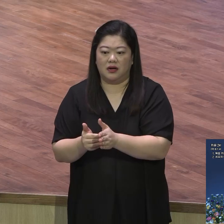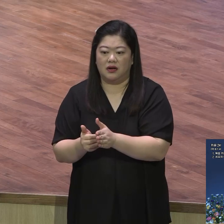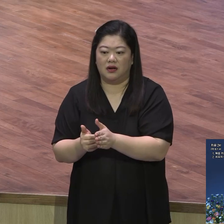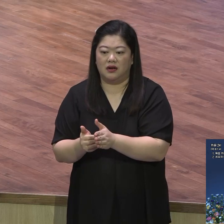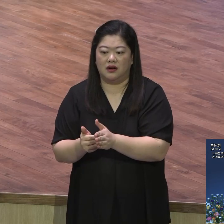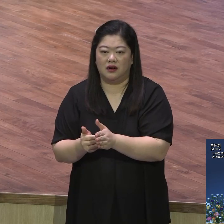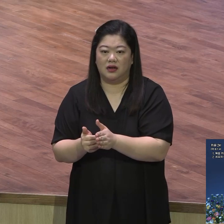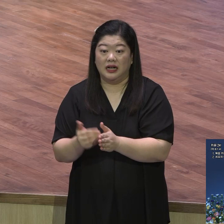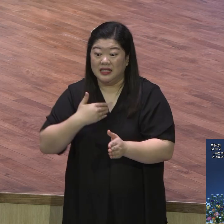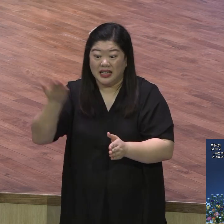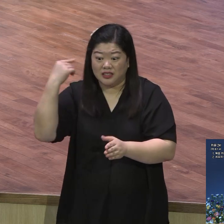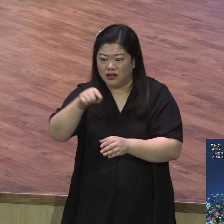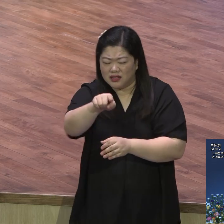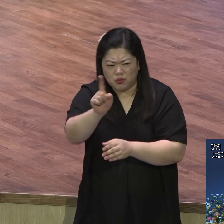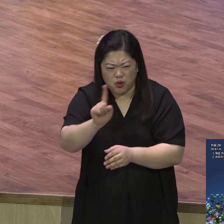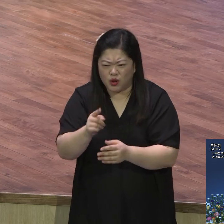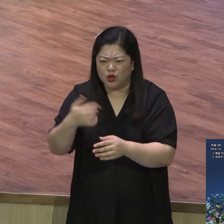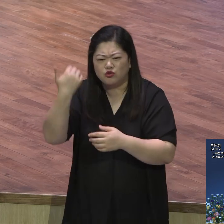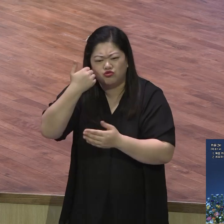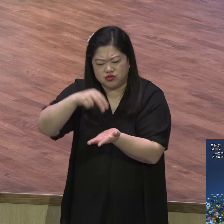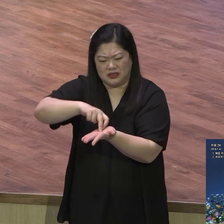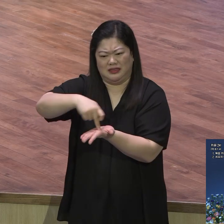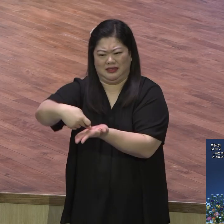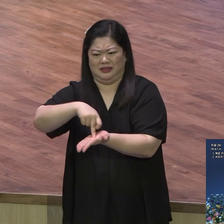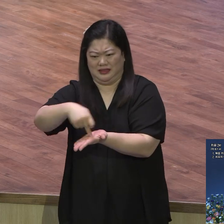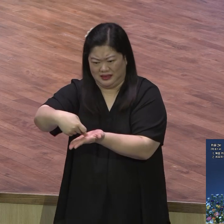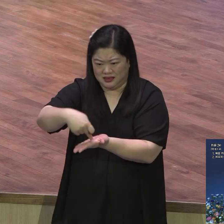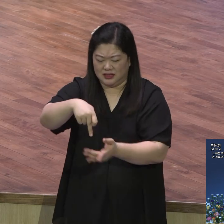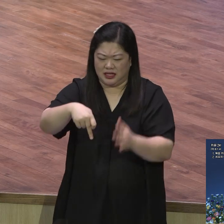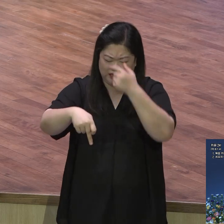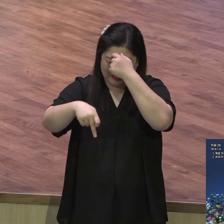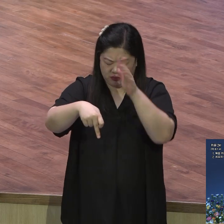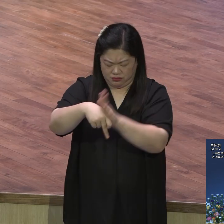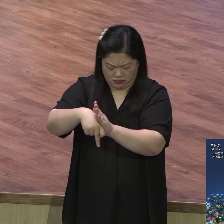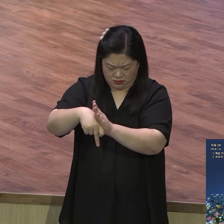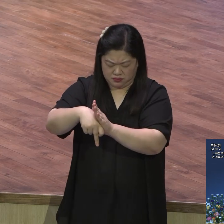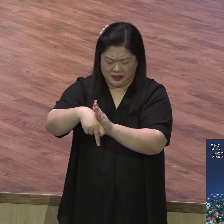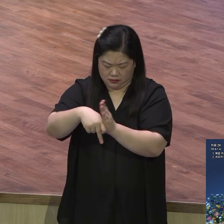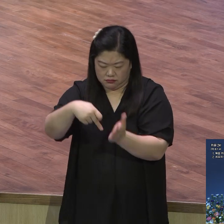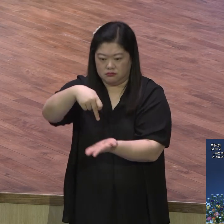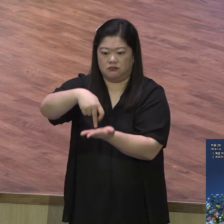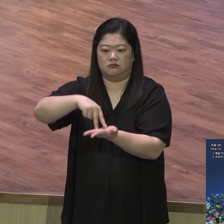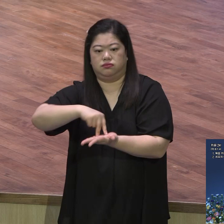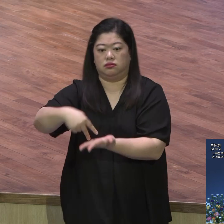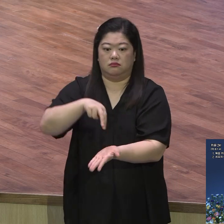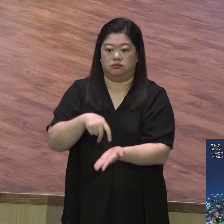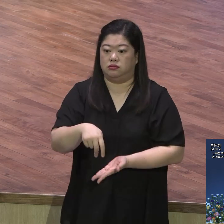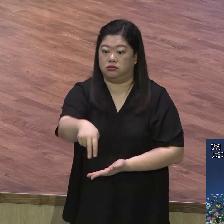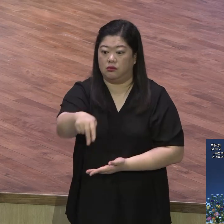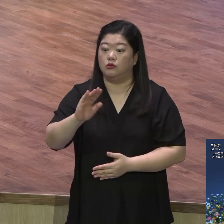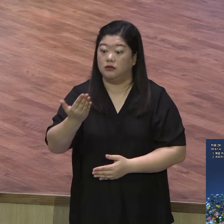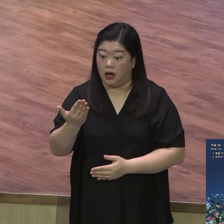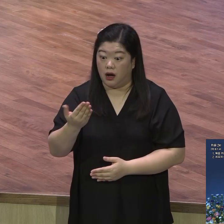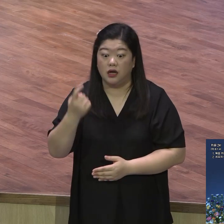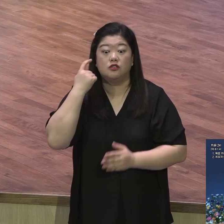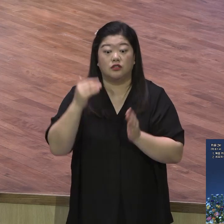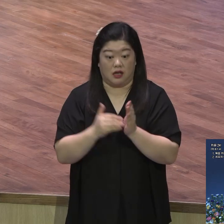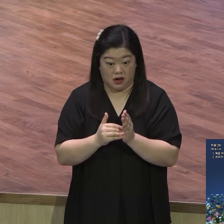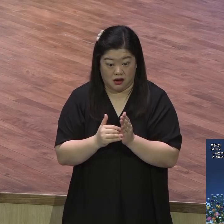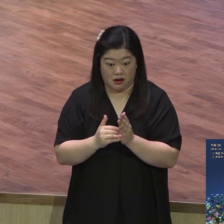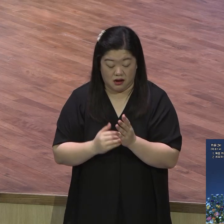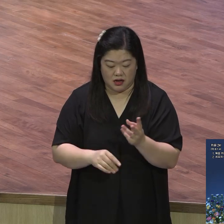걸어가 상처를 치유 많이 일어났어요. 그 당시에는 또 하나님 시간표니까 설교는 누가 했냐